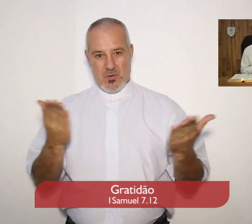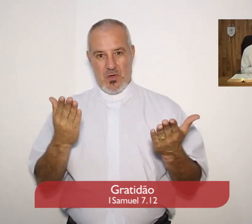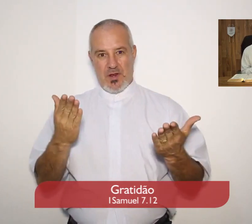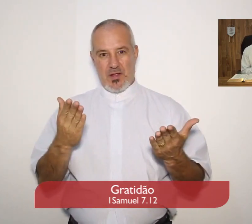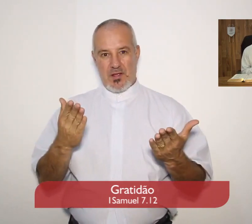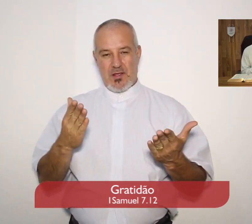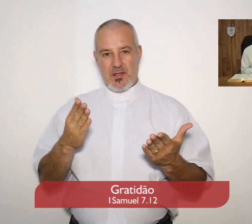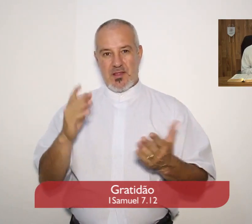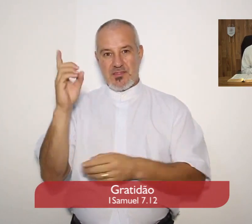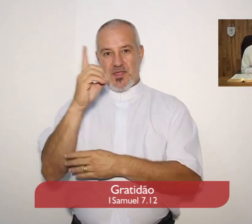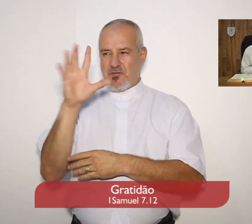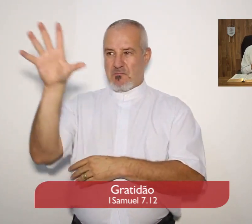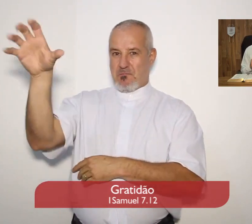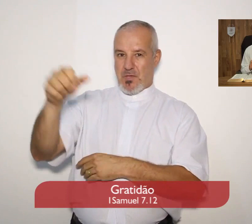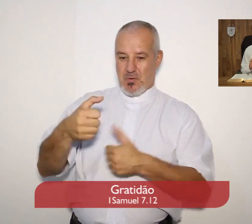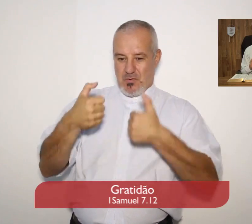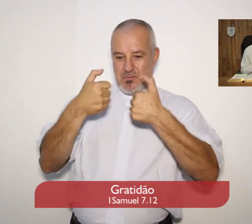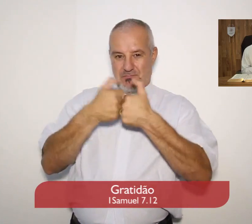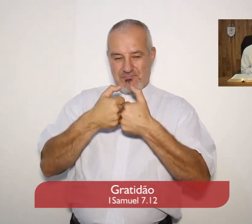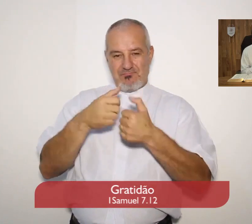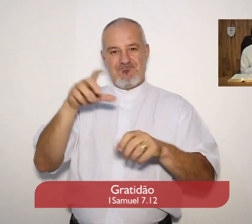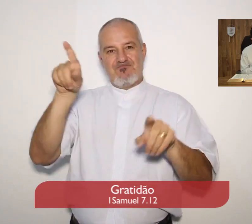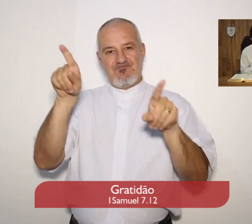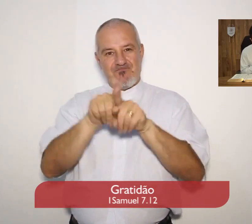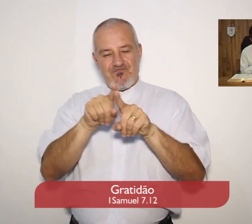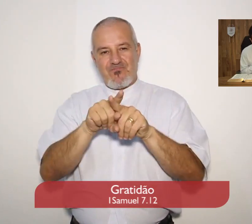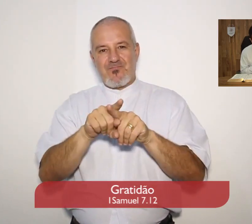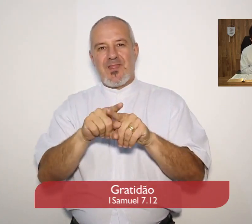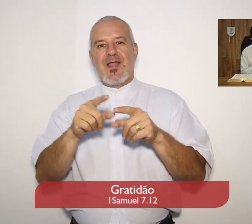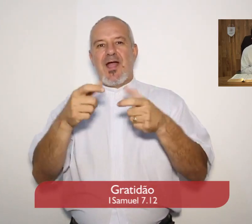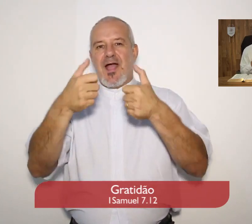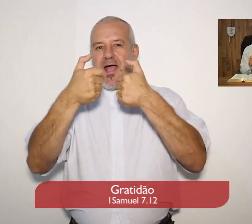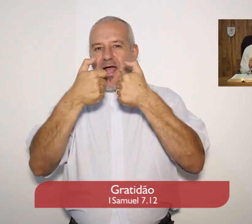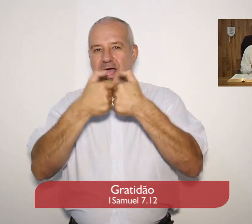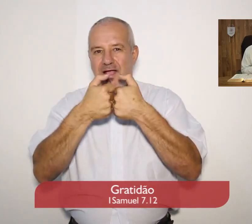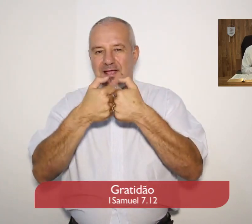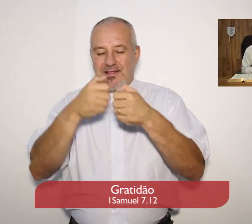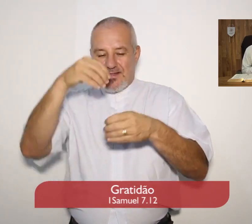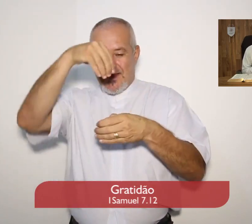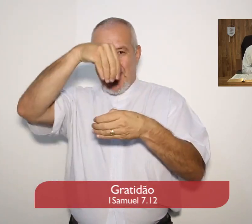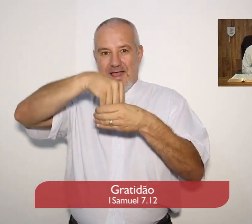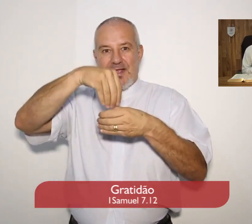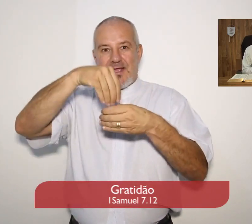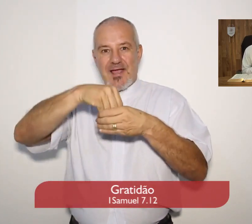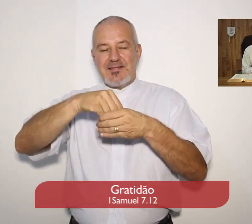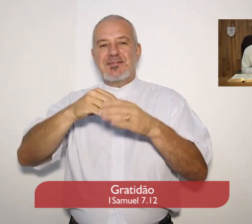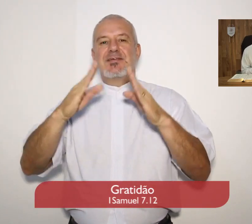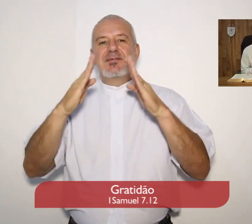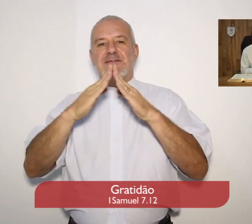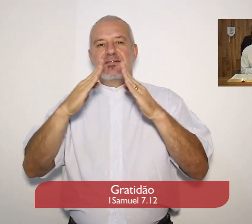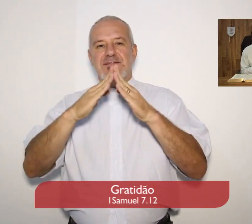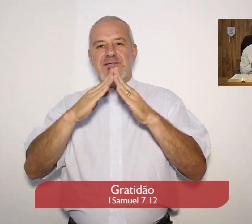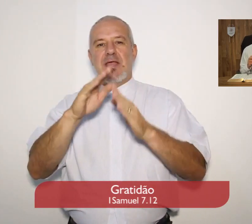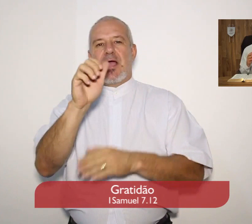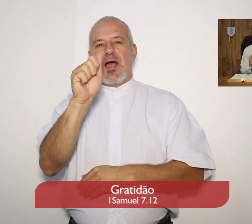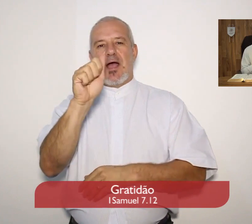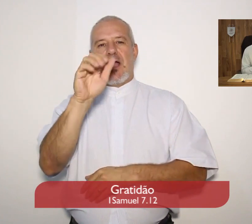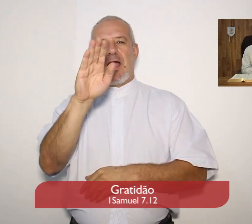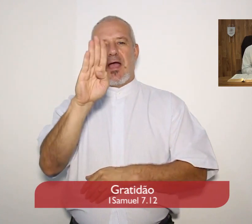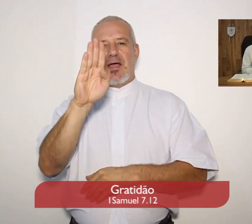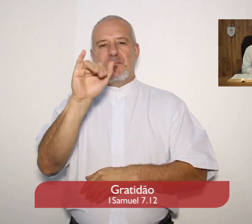no território, de Benjamim. Se encontrava na casa de Abinadab,